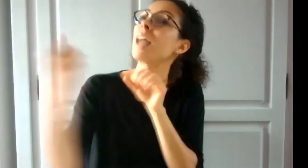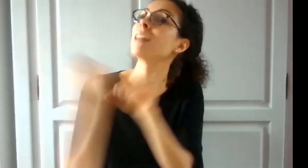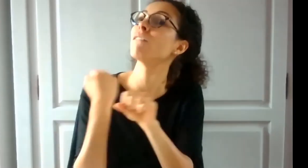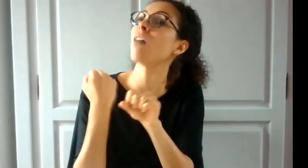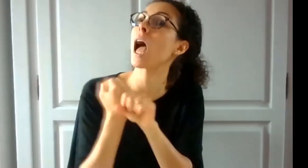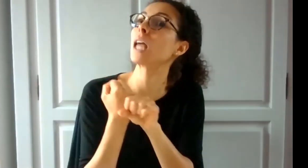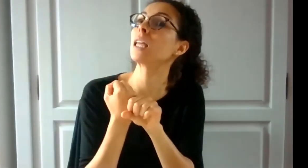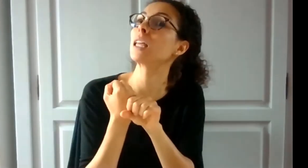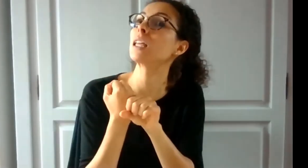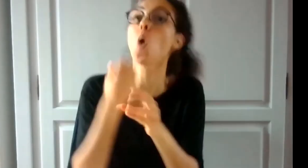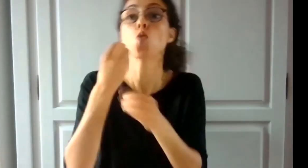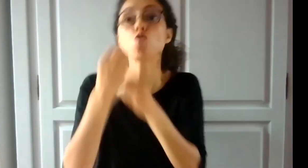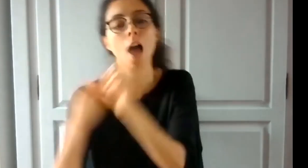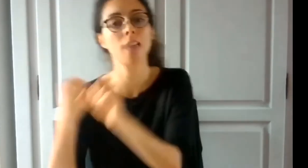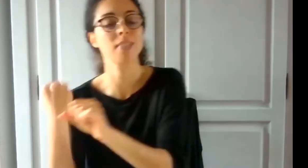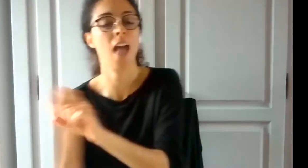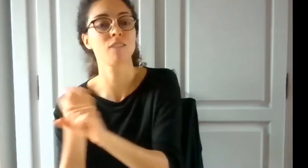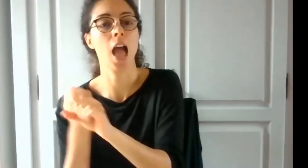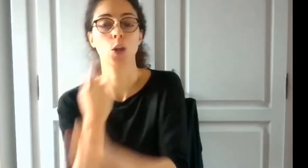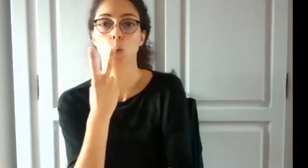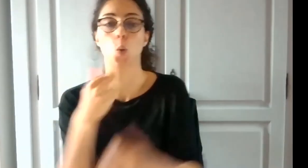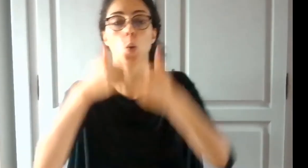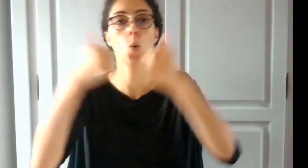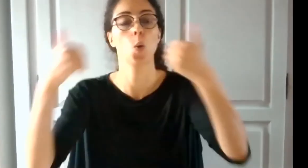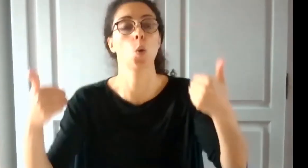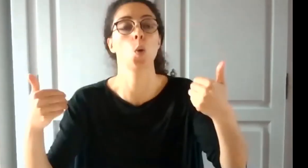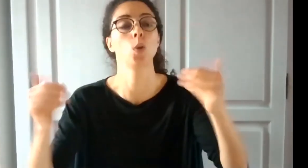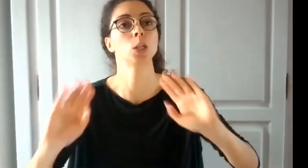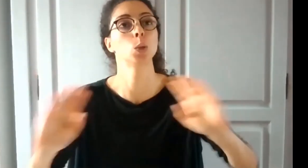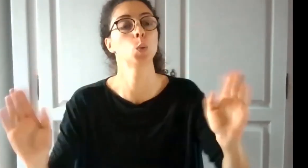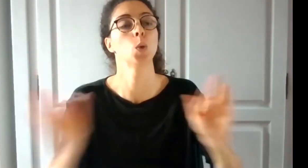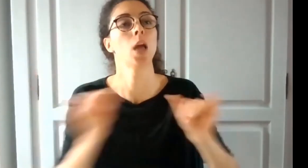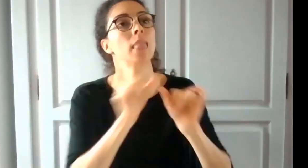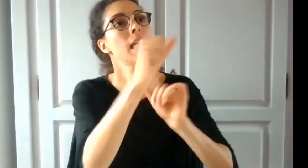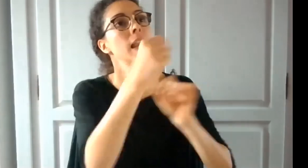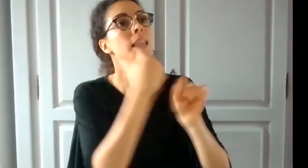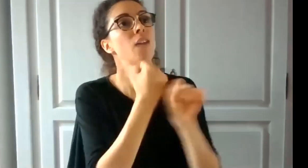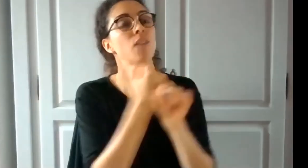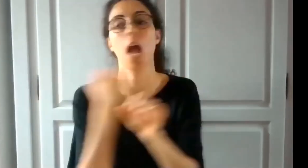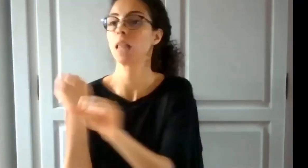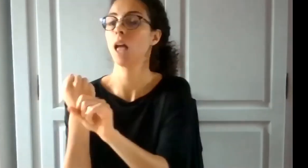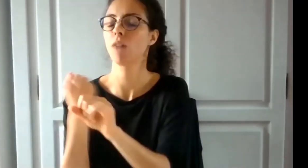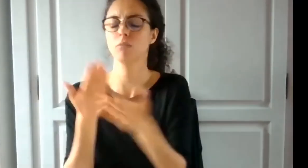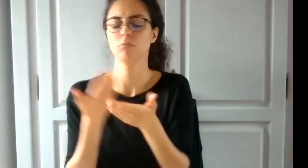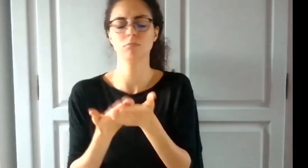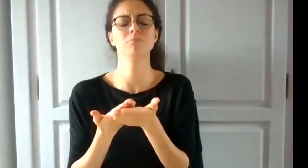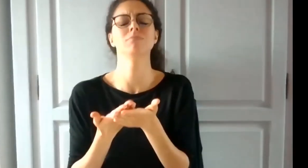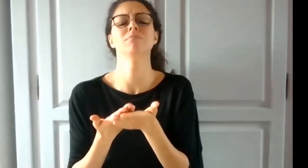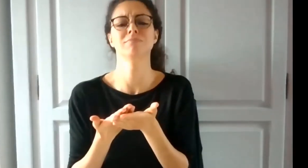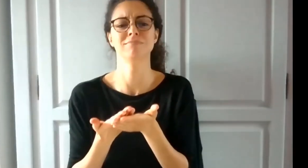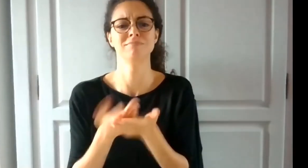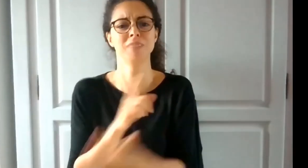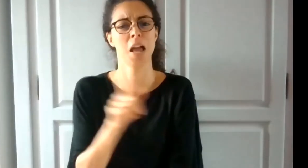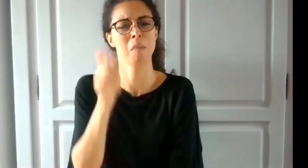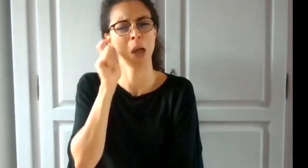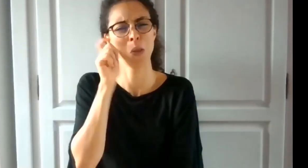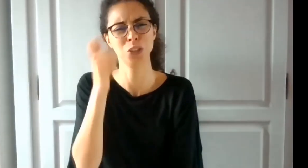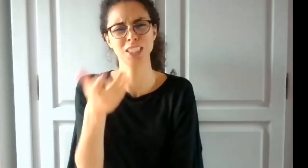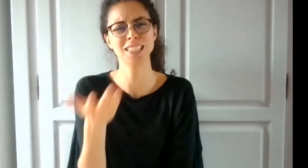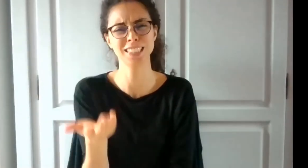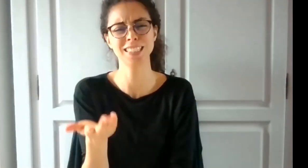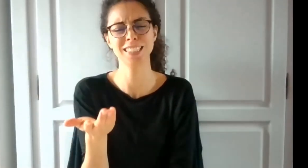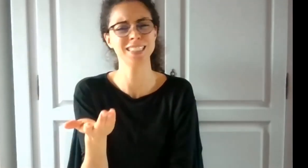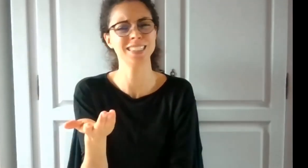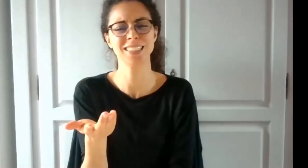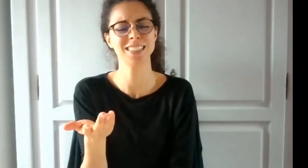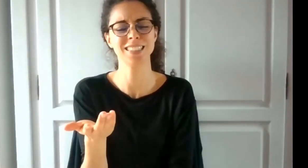télétravail, on se retrouve dans un paradoxe qu'on n'arrive